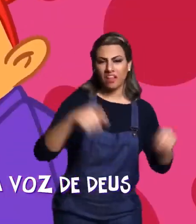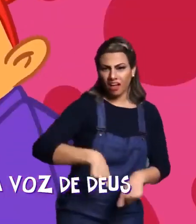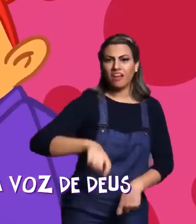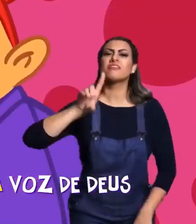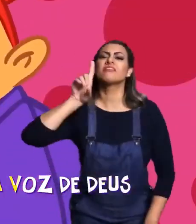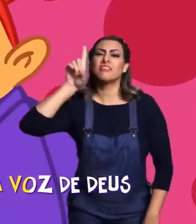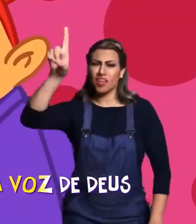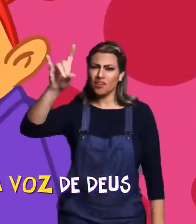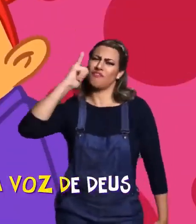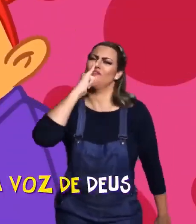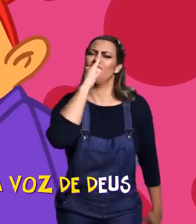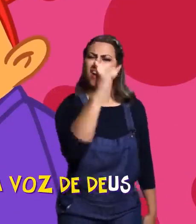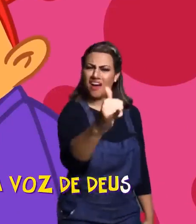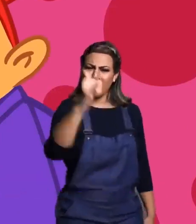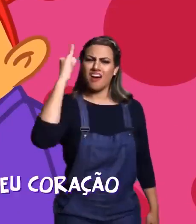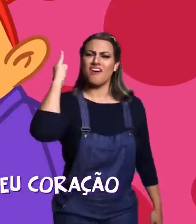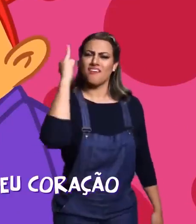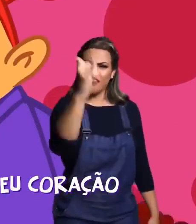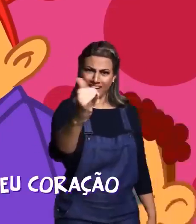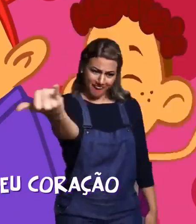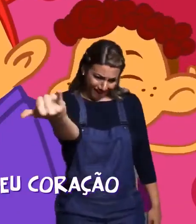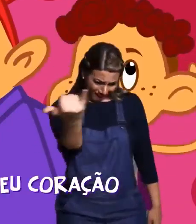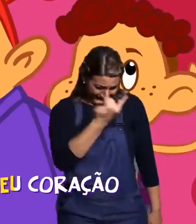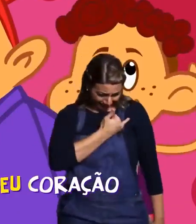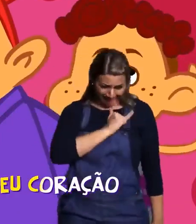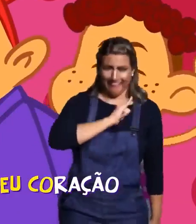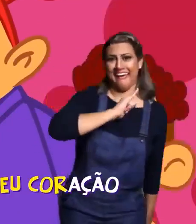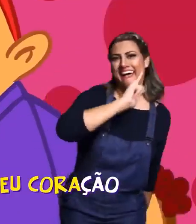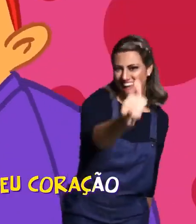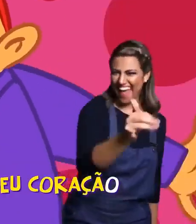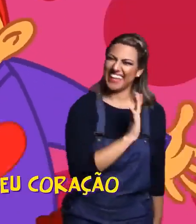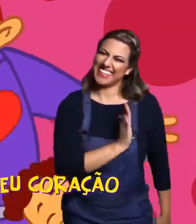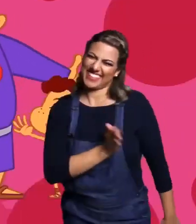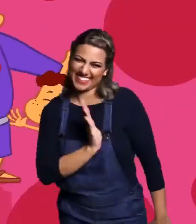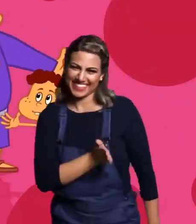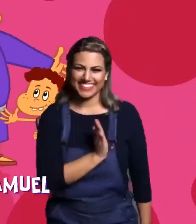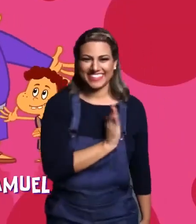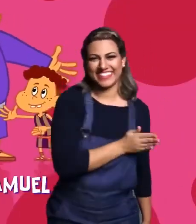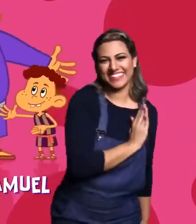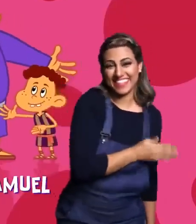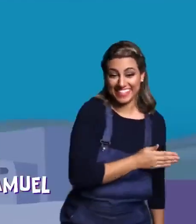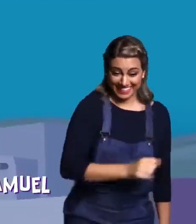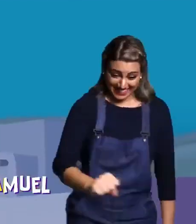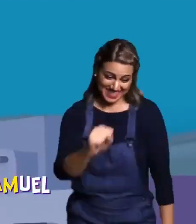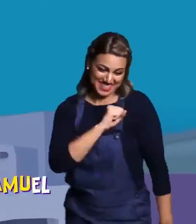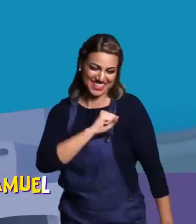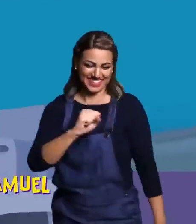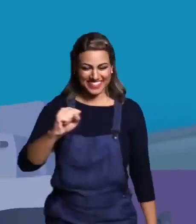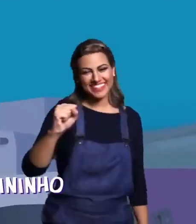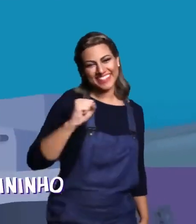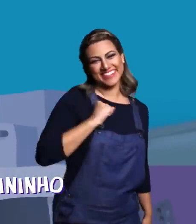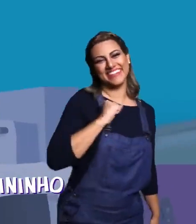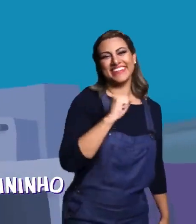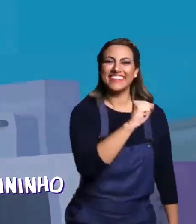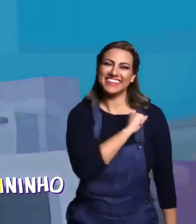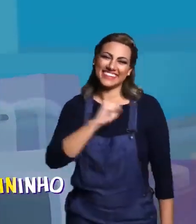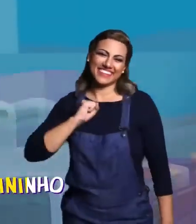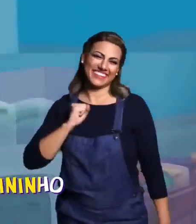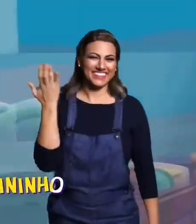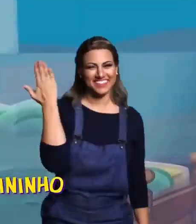pode ouvir a voz de Deus lá no fundo do seu coração. Samuel, Samuel era